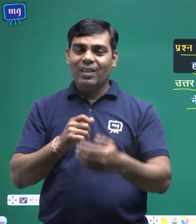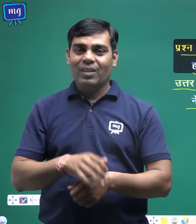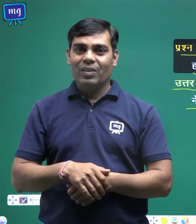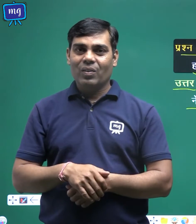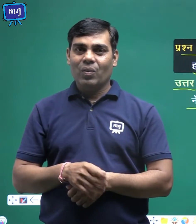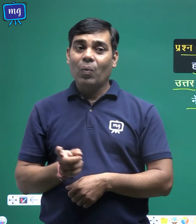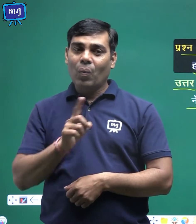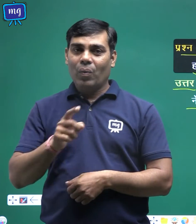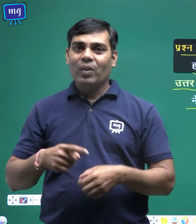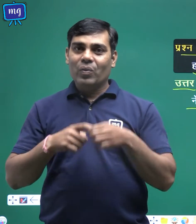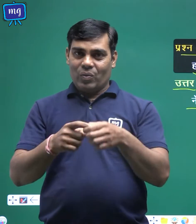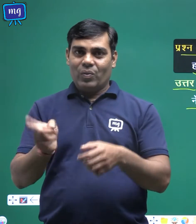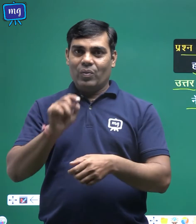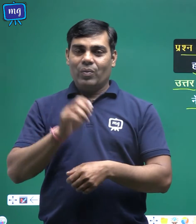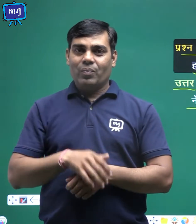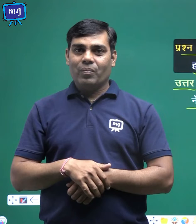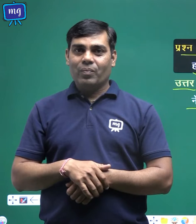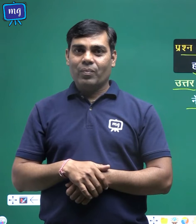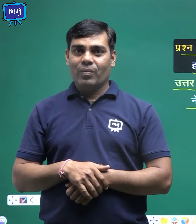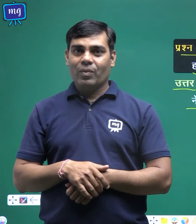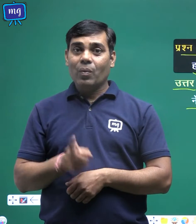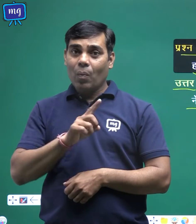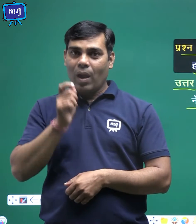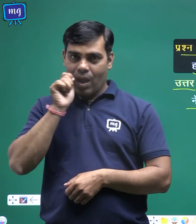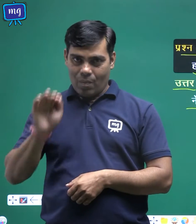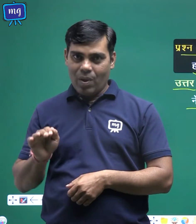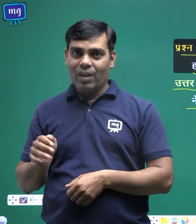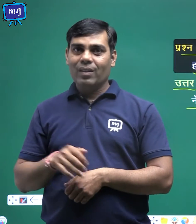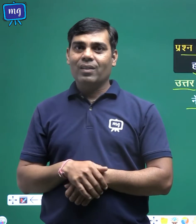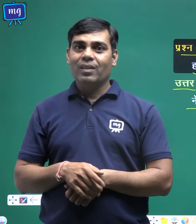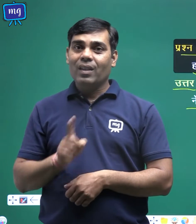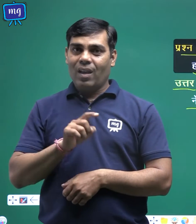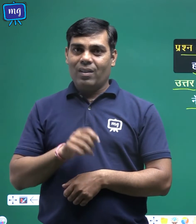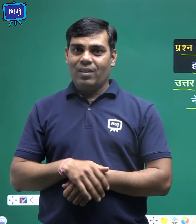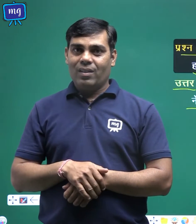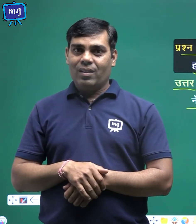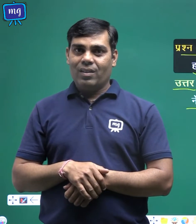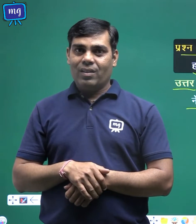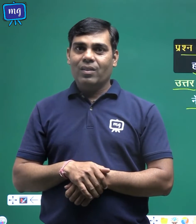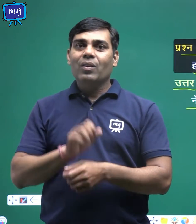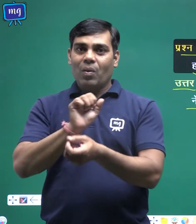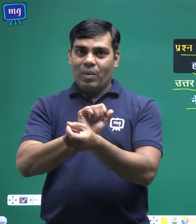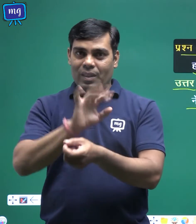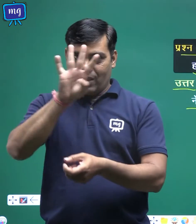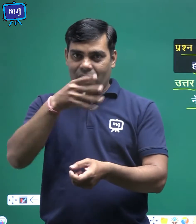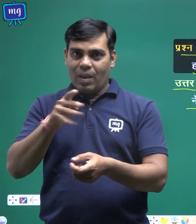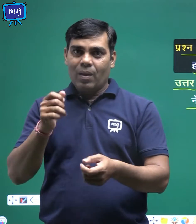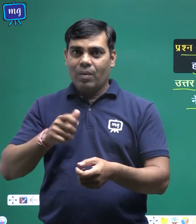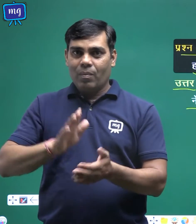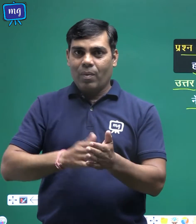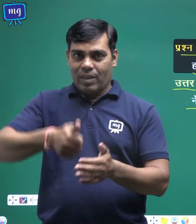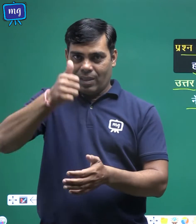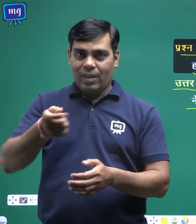उन प्रश्नों को वह बालक या बंदी मंत्री